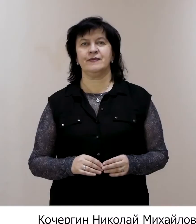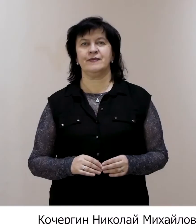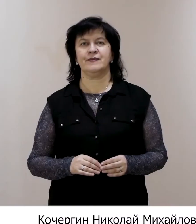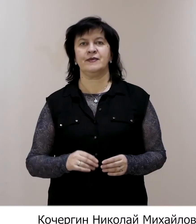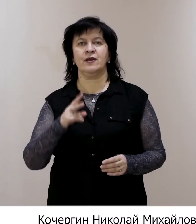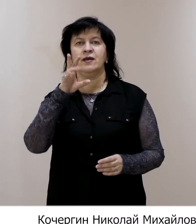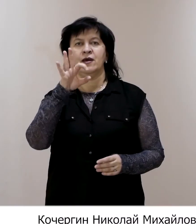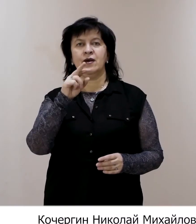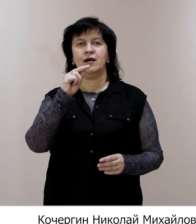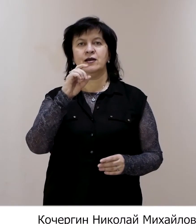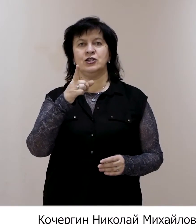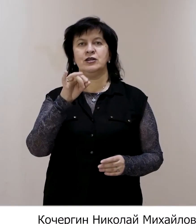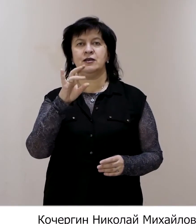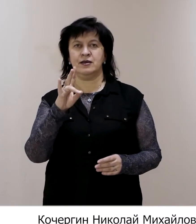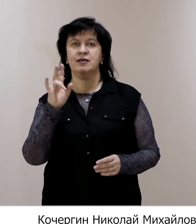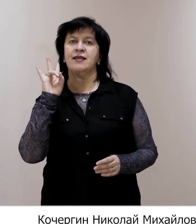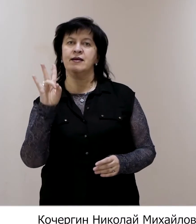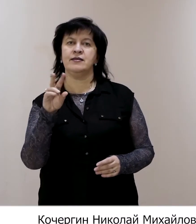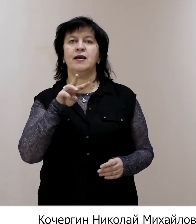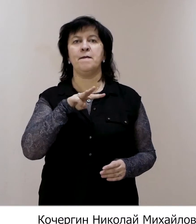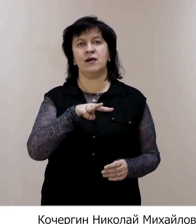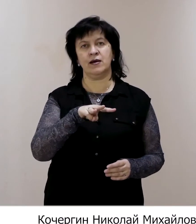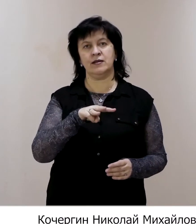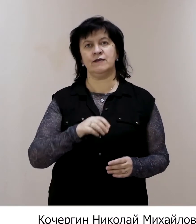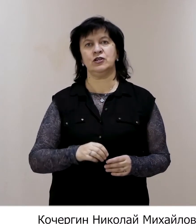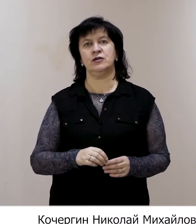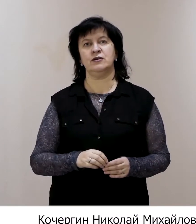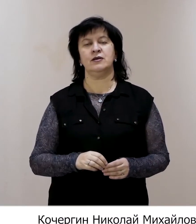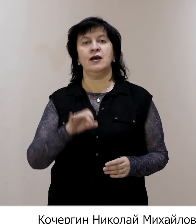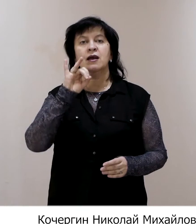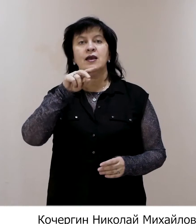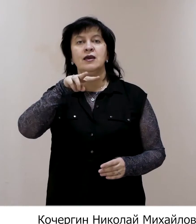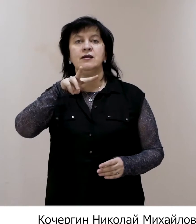кочергин николай михайлович i'll маринин